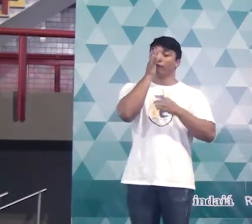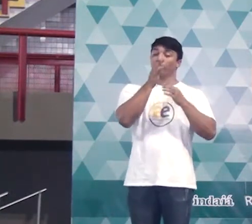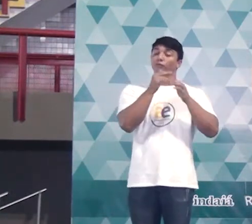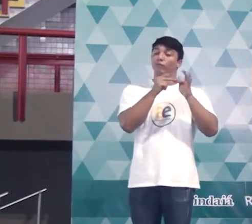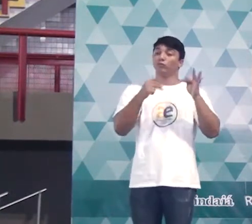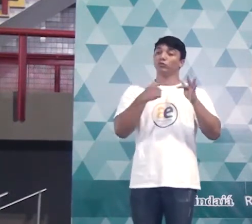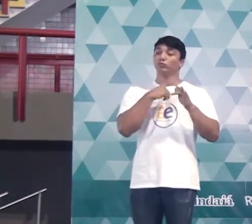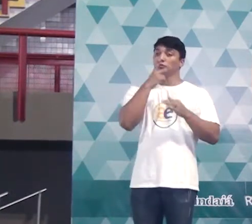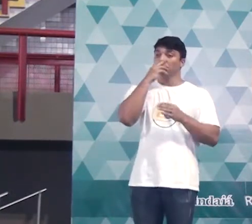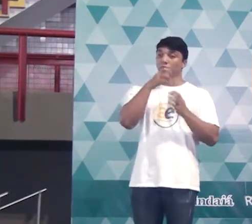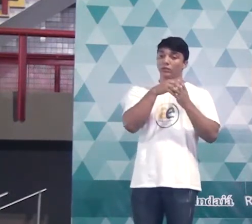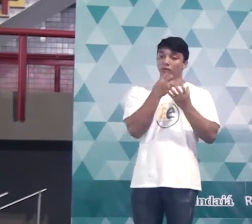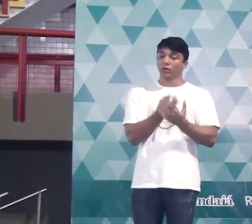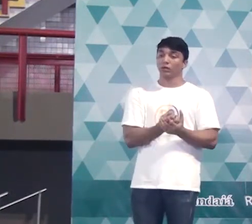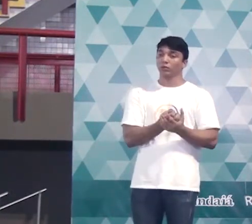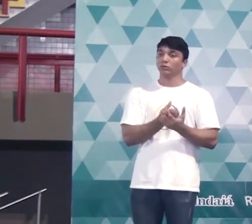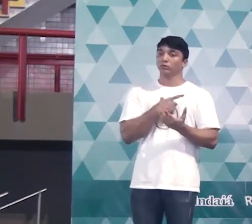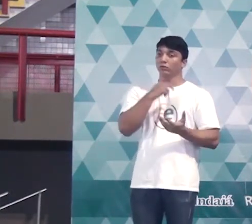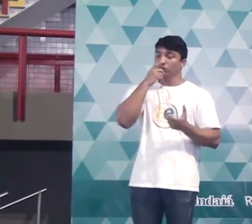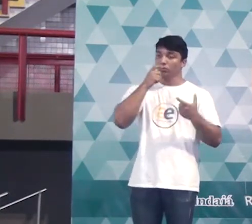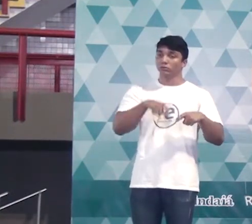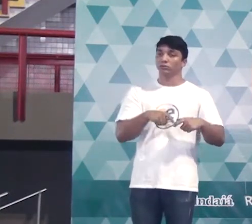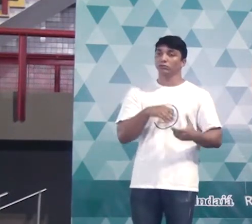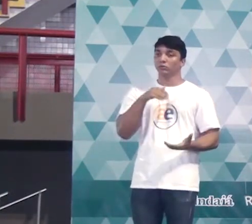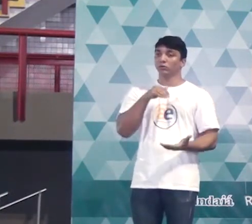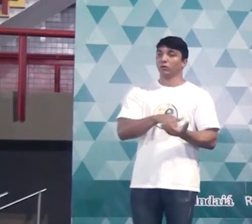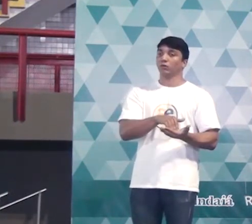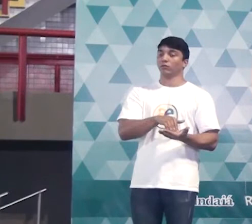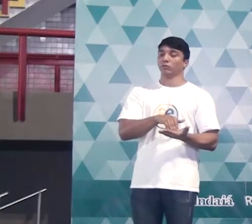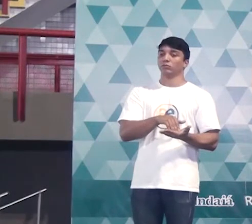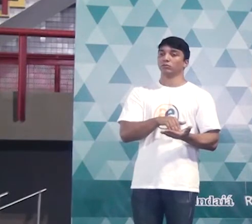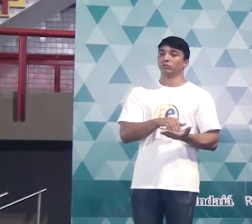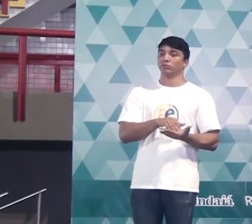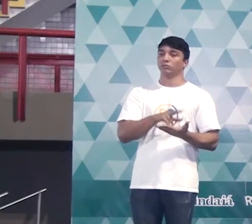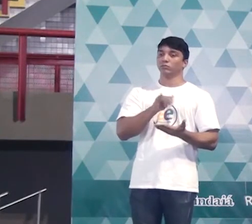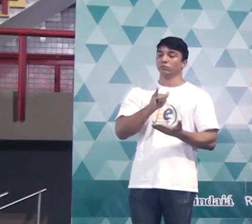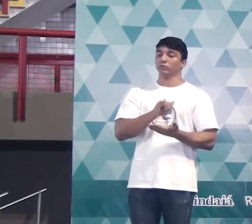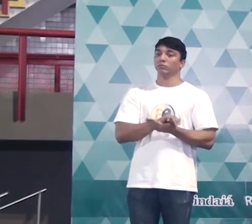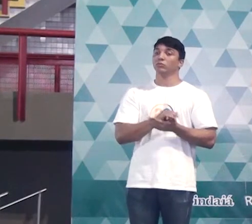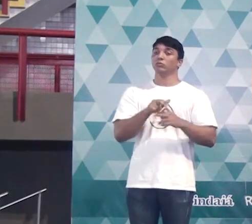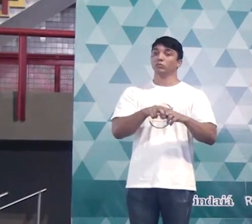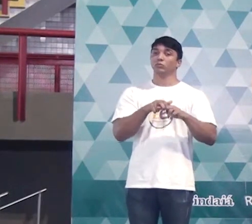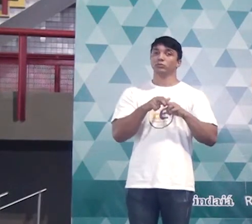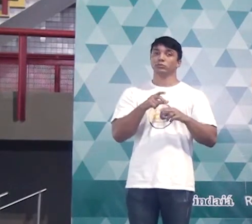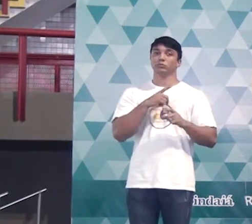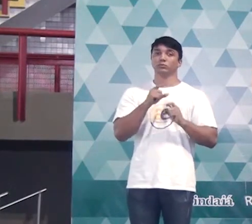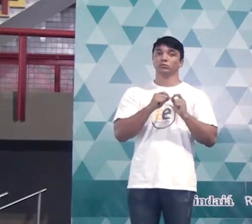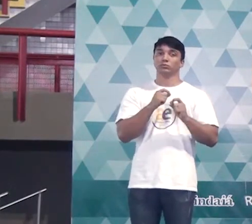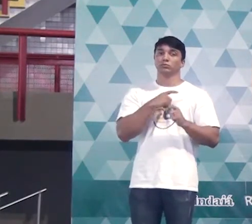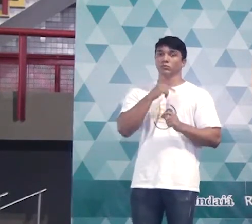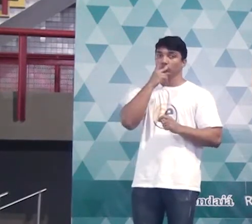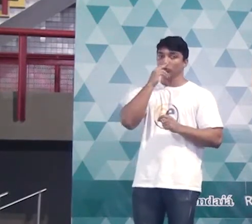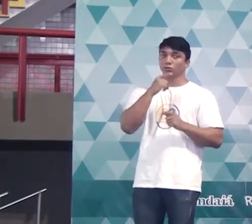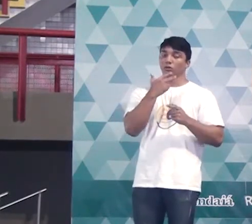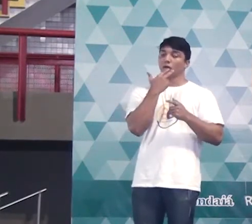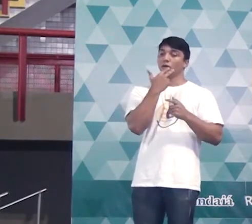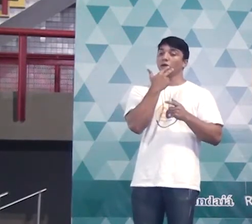neste mundo que não caia em direção à raiz. Portanto, não tenha vergonha da